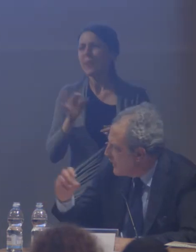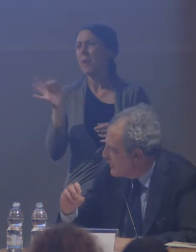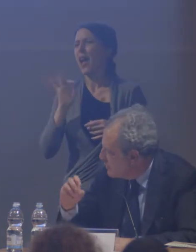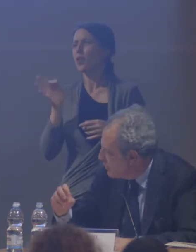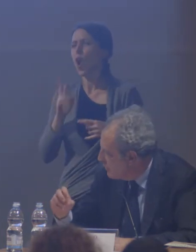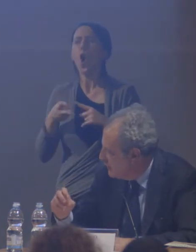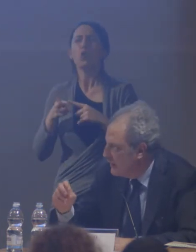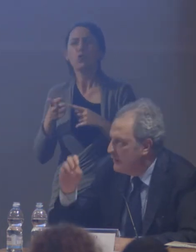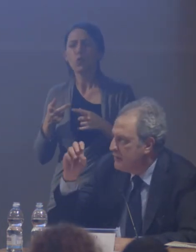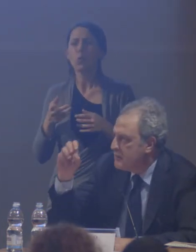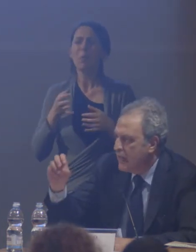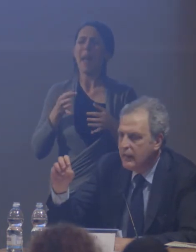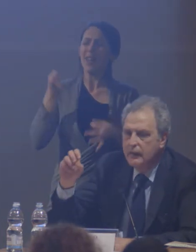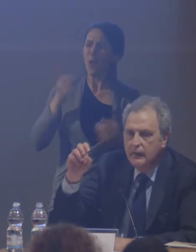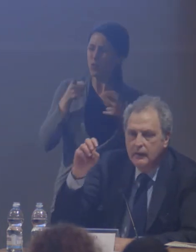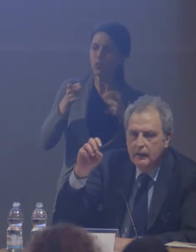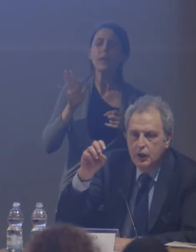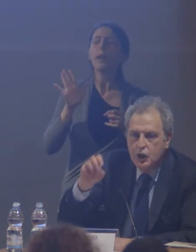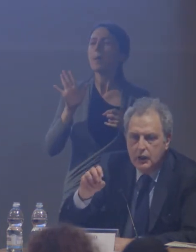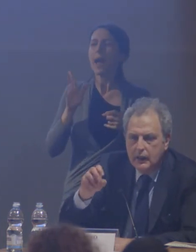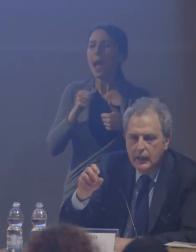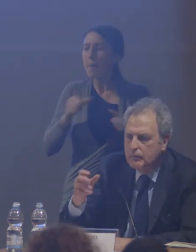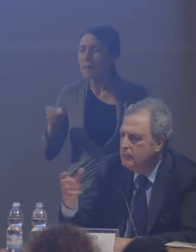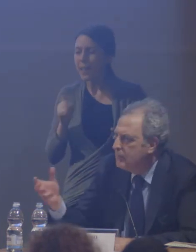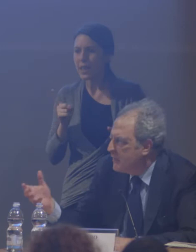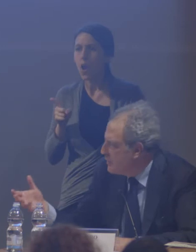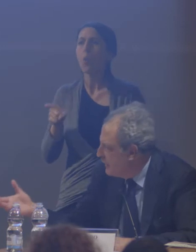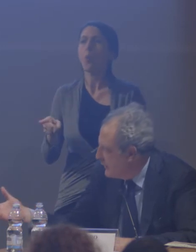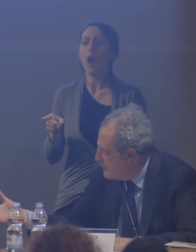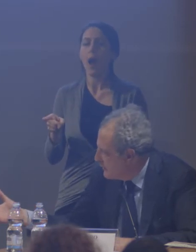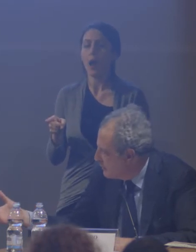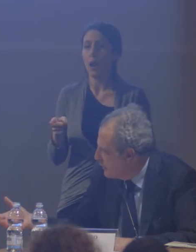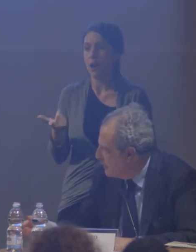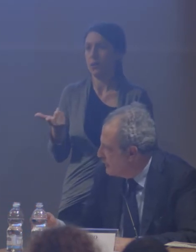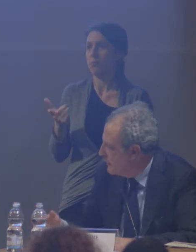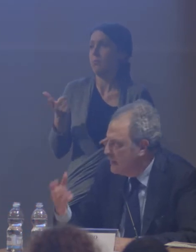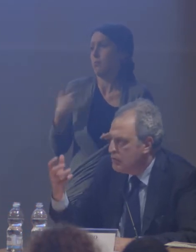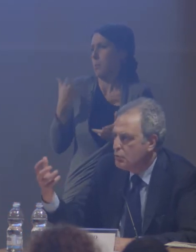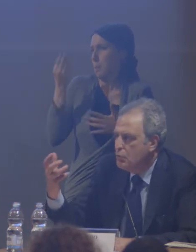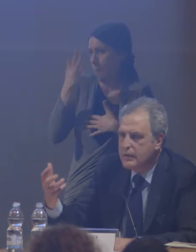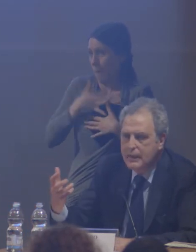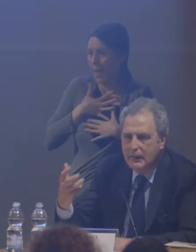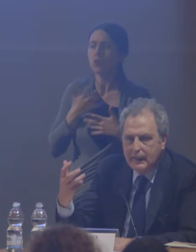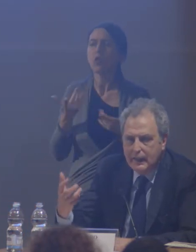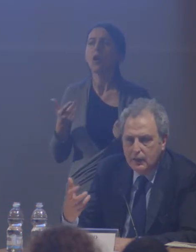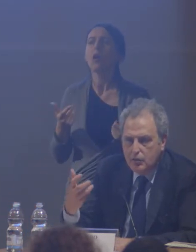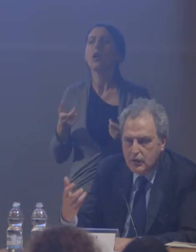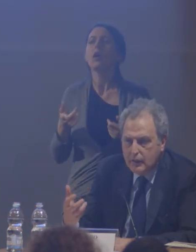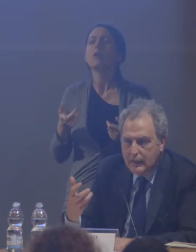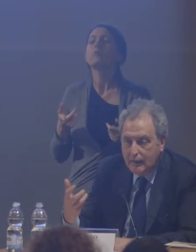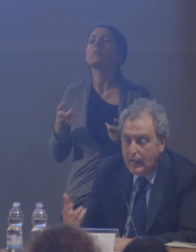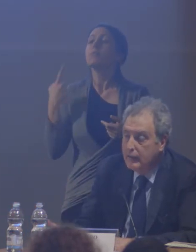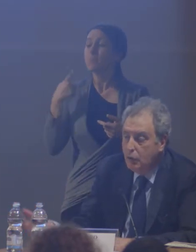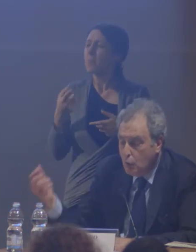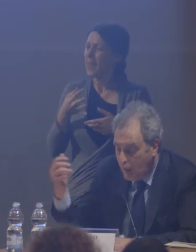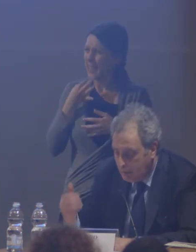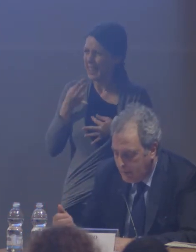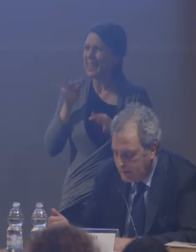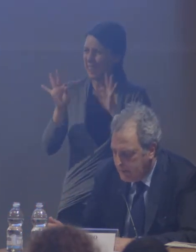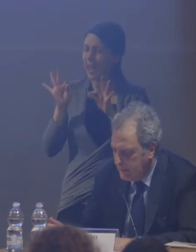un senso se incide, questa è una tesi naturalmente, su questa materia così